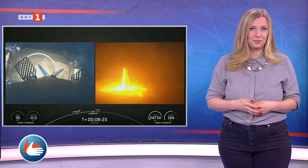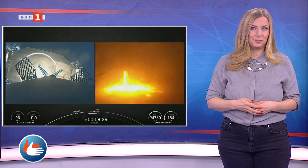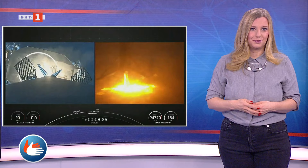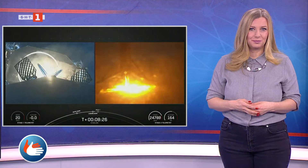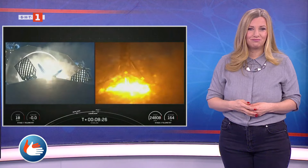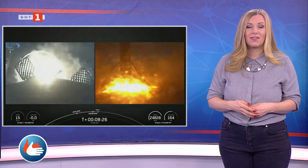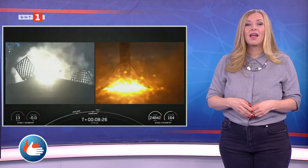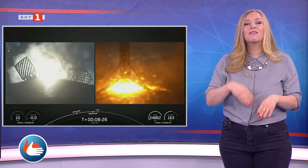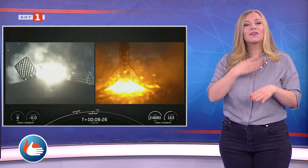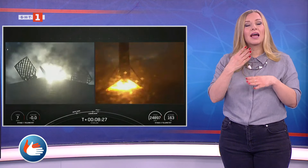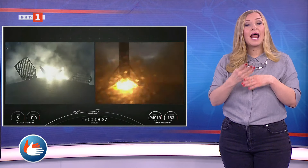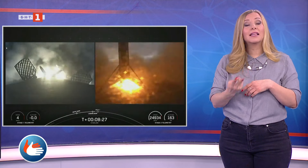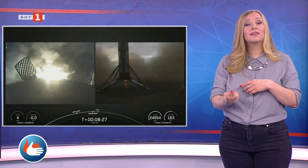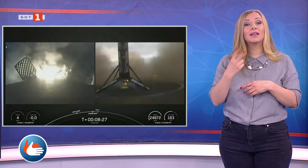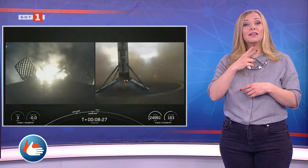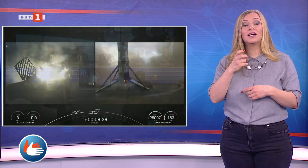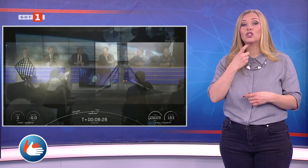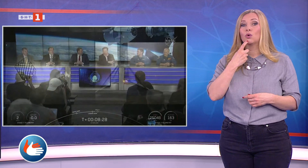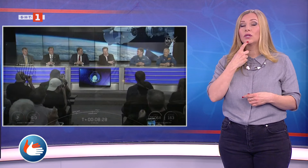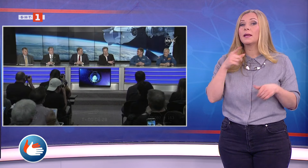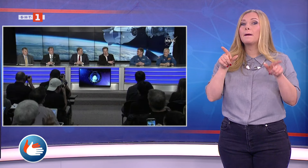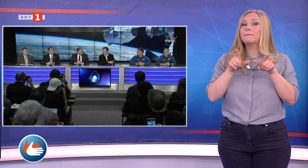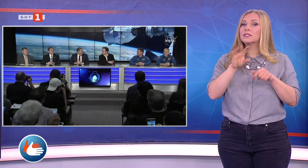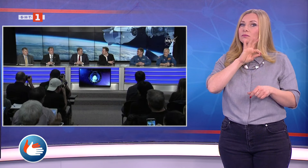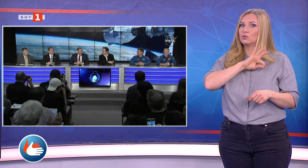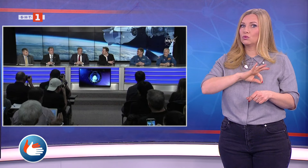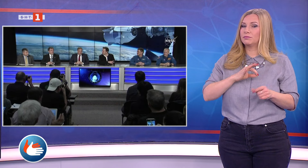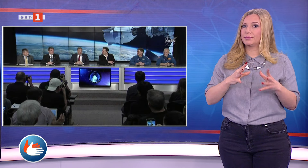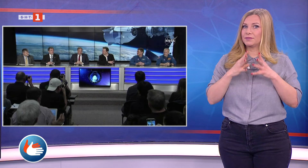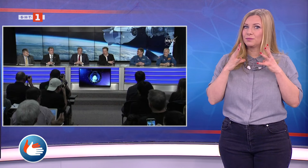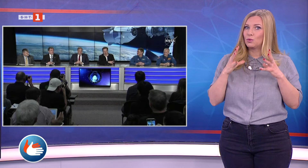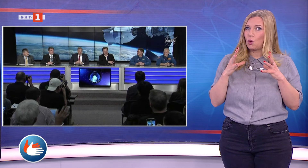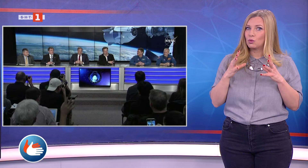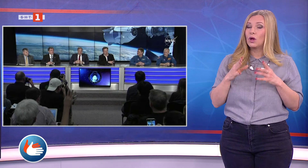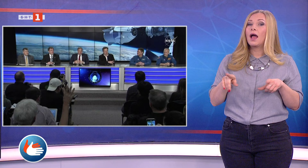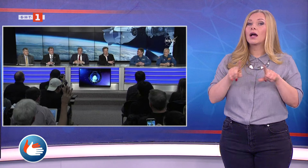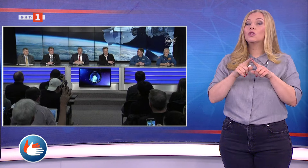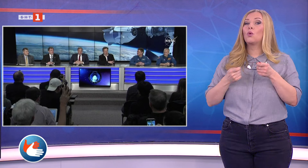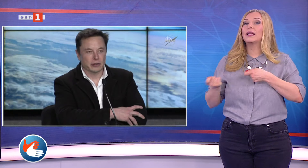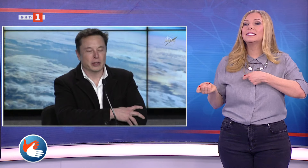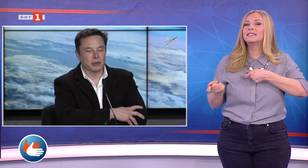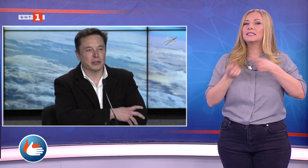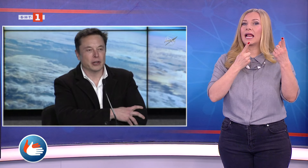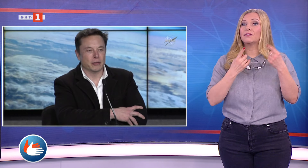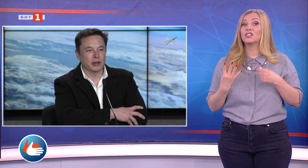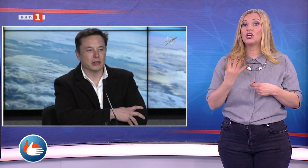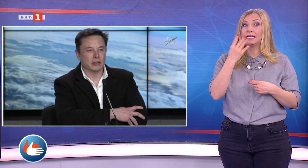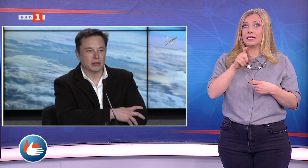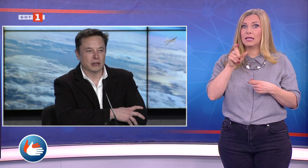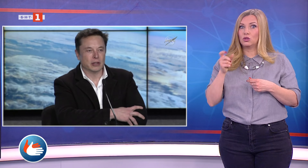Към края на 2020 година Мъск постига още по-големи успехи, като изстрелва 4 астронавти с ракетата-носител Falcon